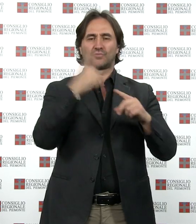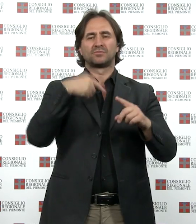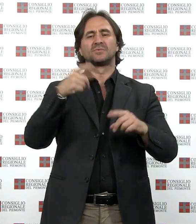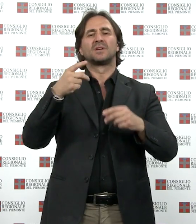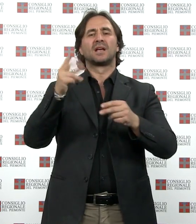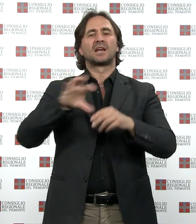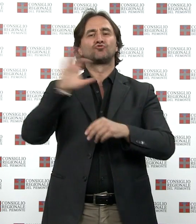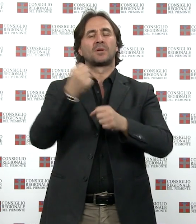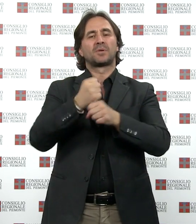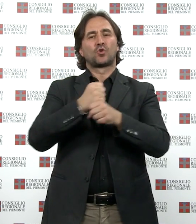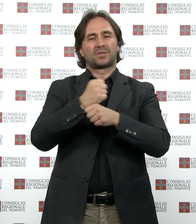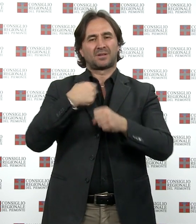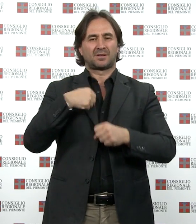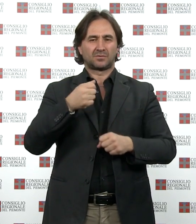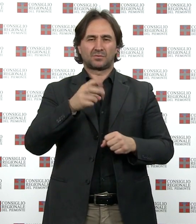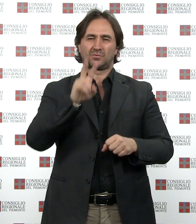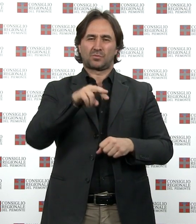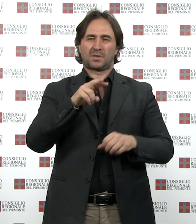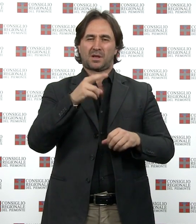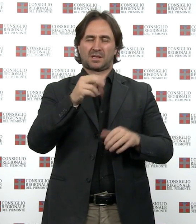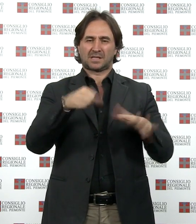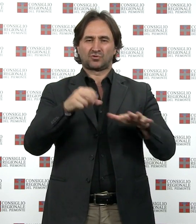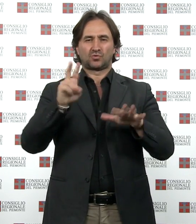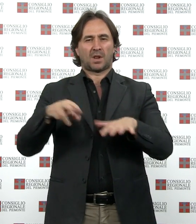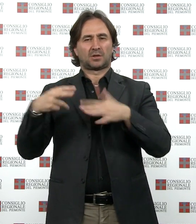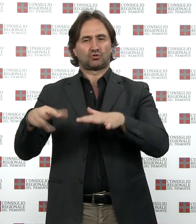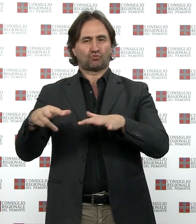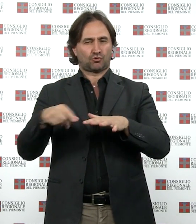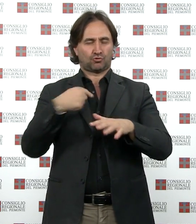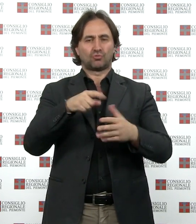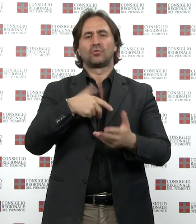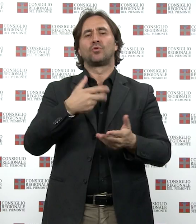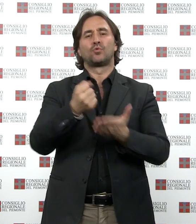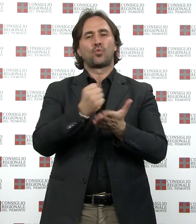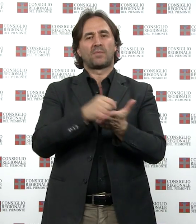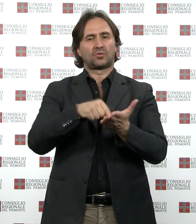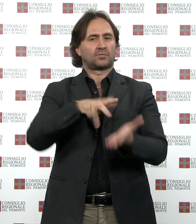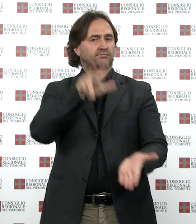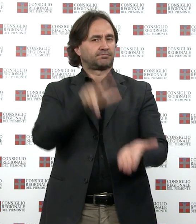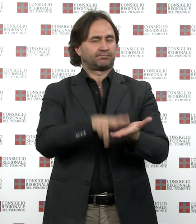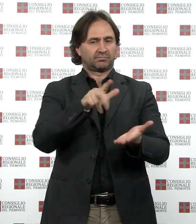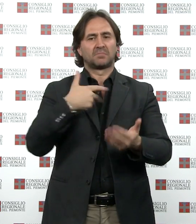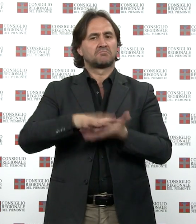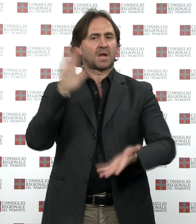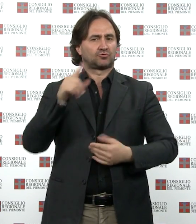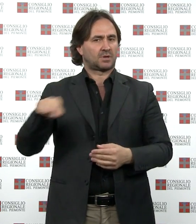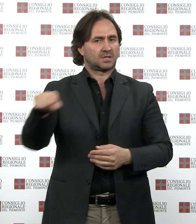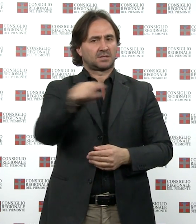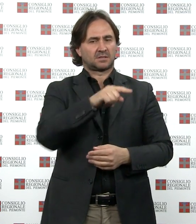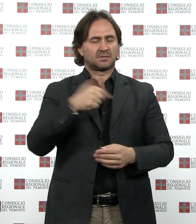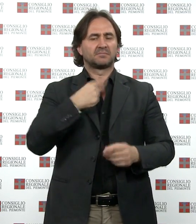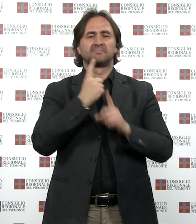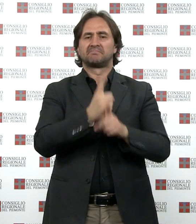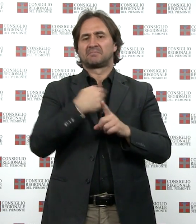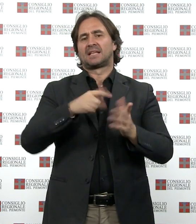della Regione Piemonte 2016-2018. Il documento è stato approvato a maggioranza con il contingentamento dei tempi